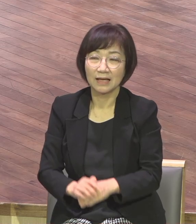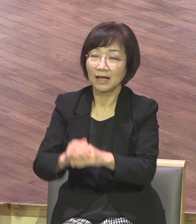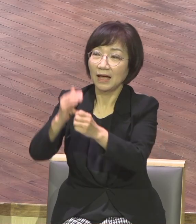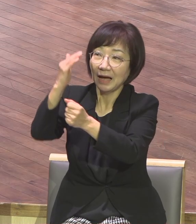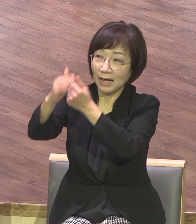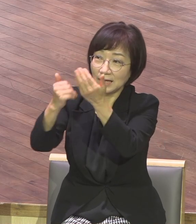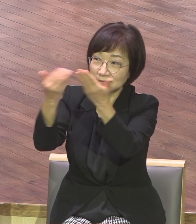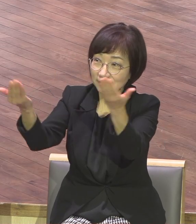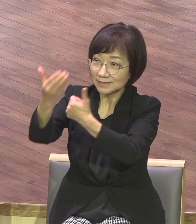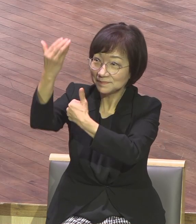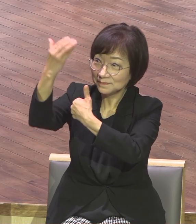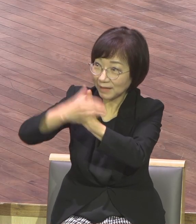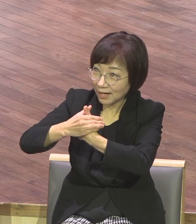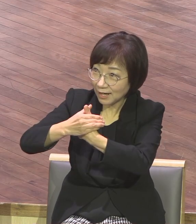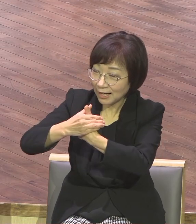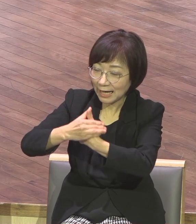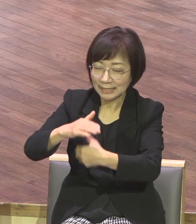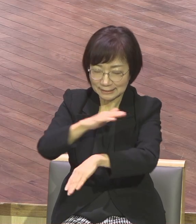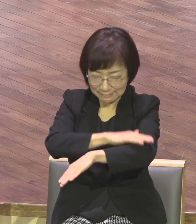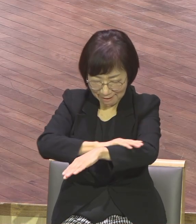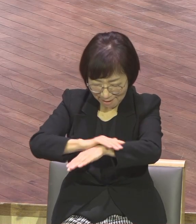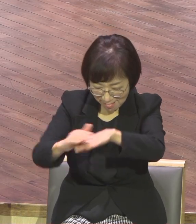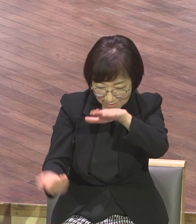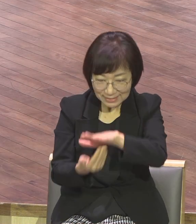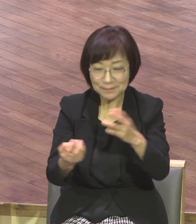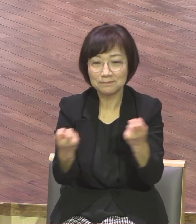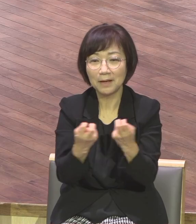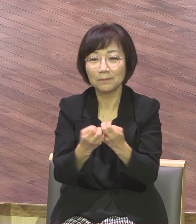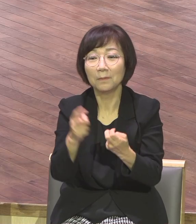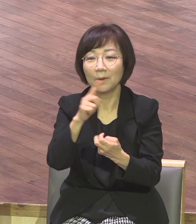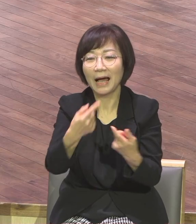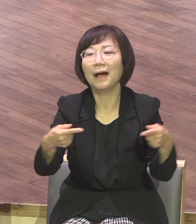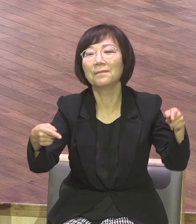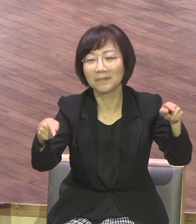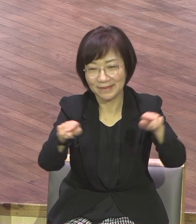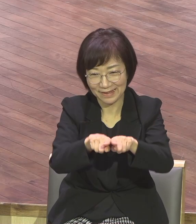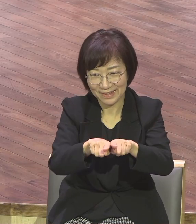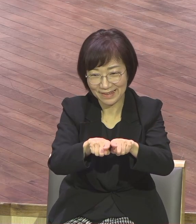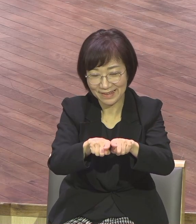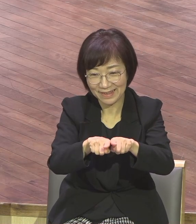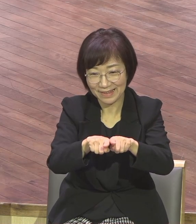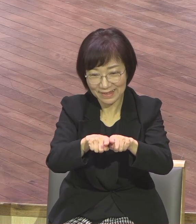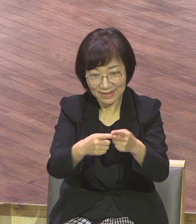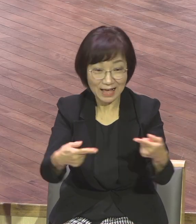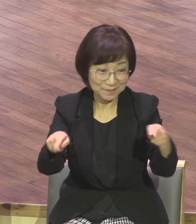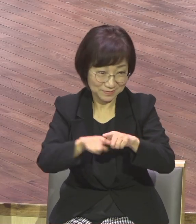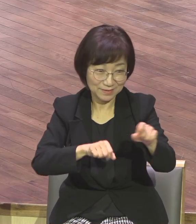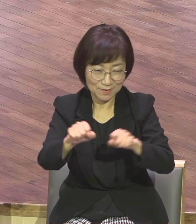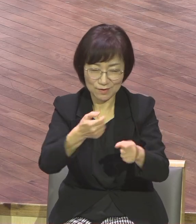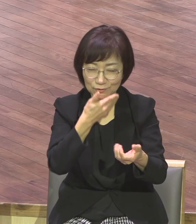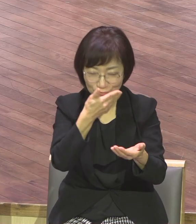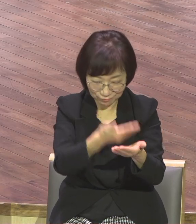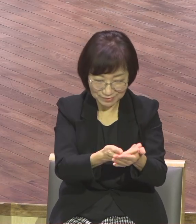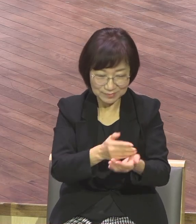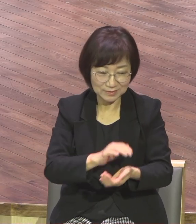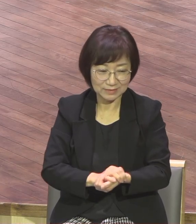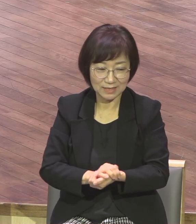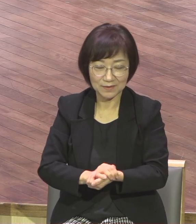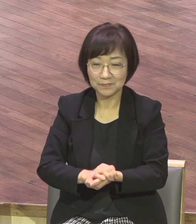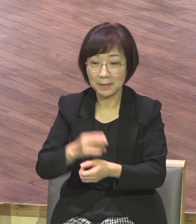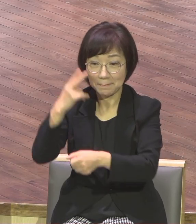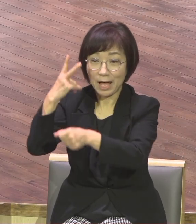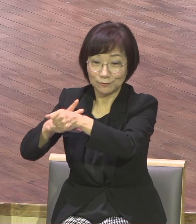일을 이루는데 가장 중요한 방법이다라는 말씀이에요. 동역이 얼마나 중요한지 사도 바울은